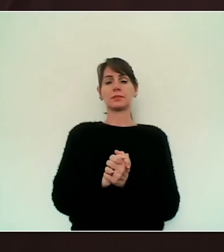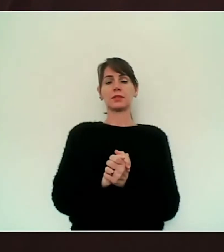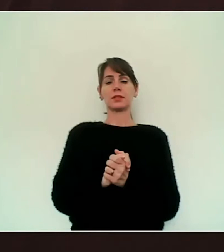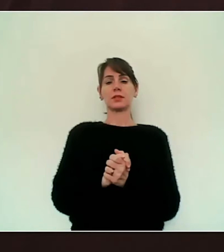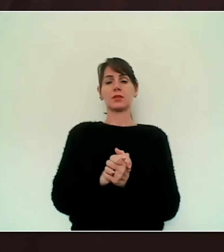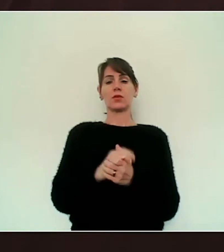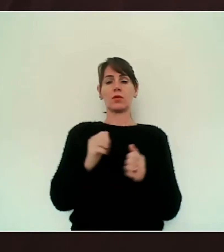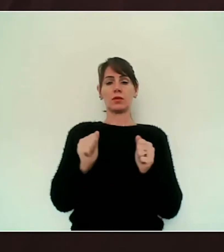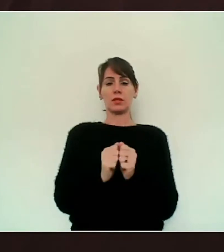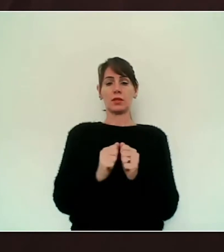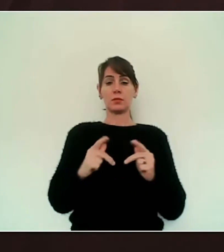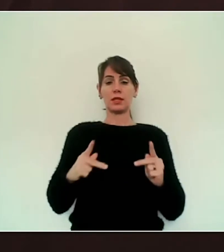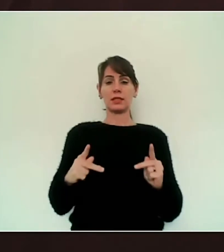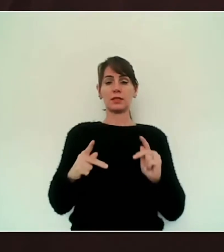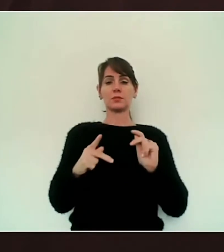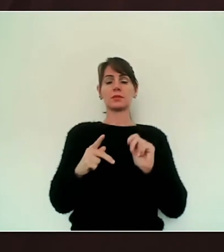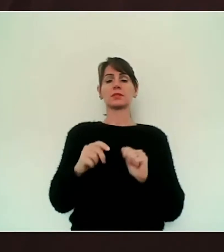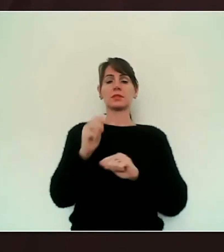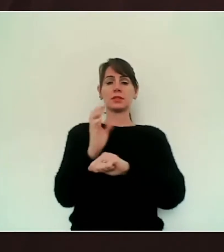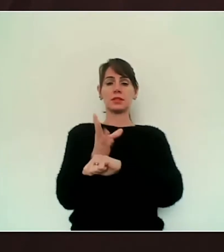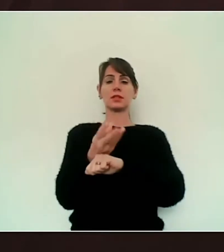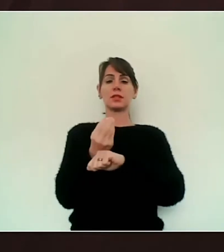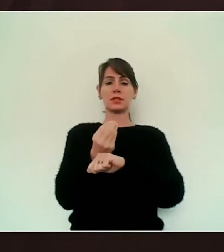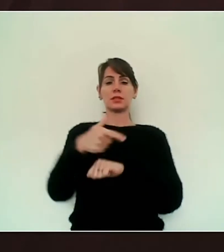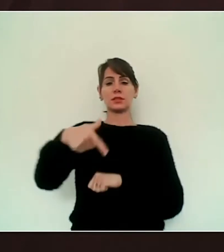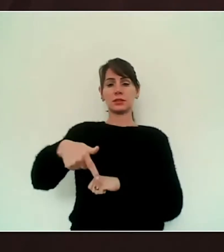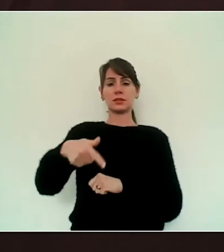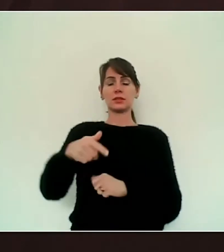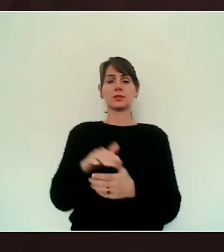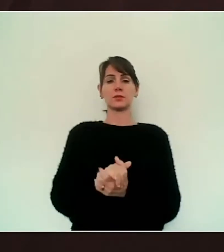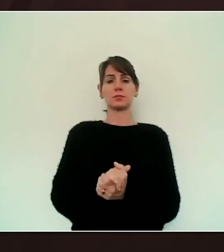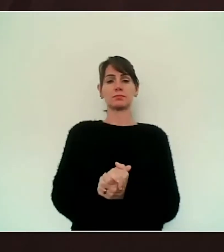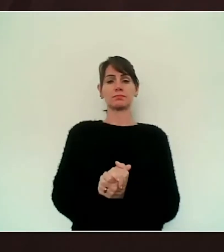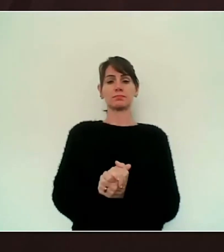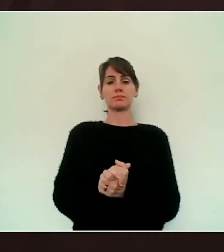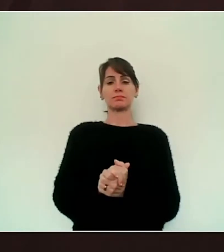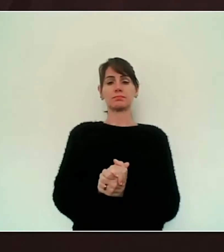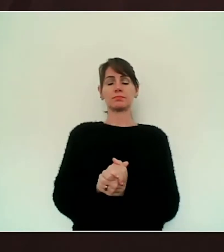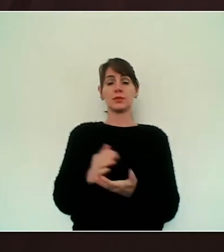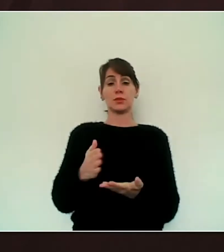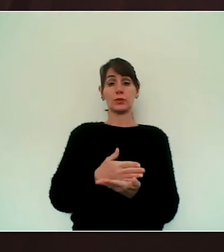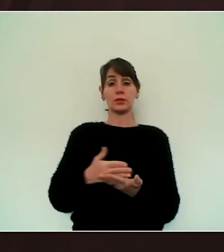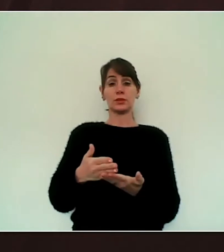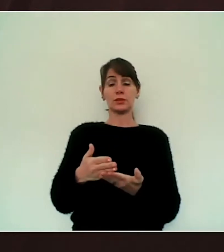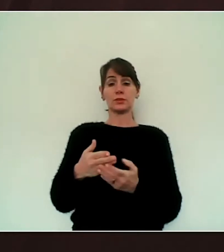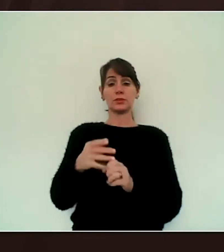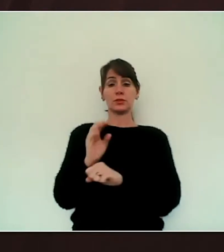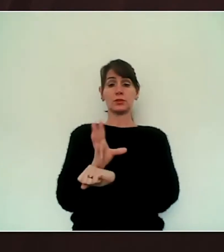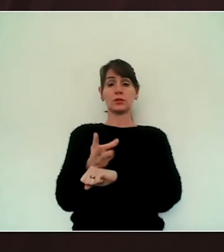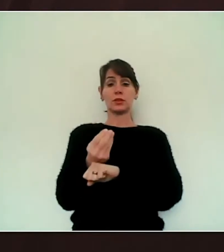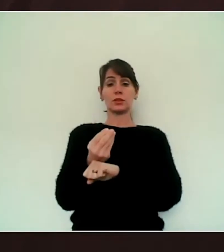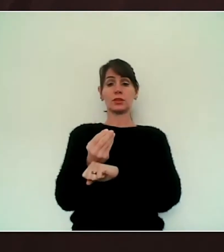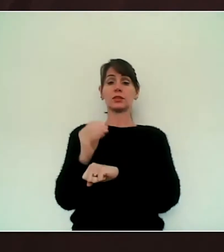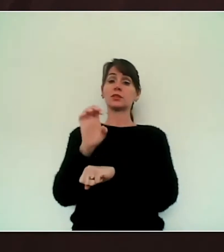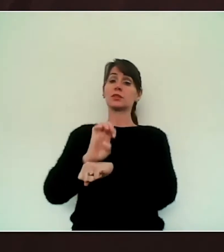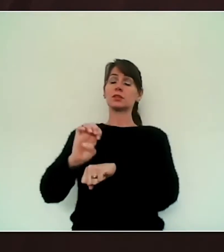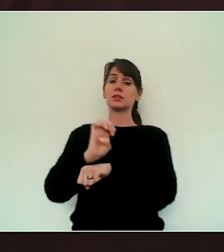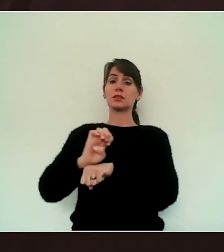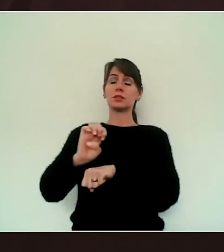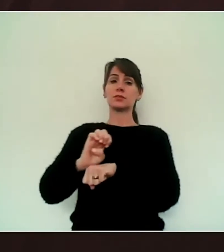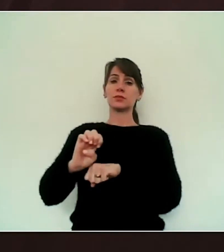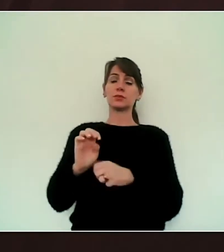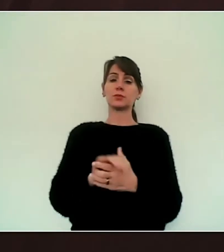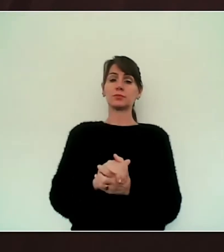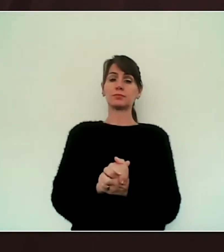isso. Então, o início da igreja, a igreja em Éfeso, o início da igreja primitiva, irmãos,